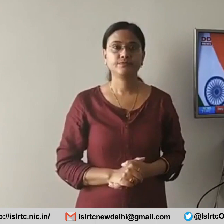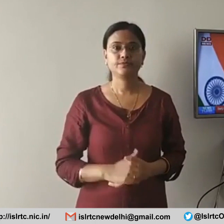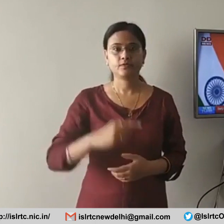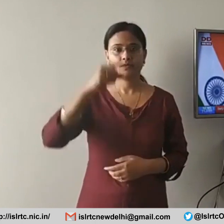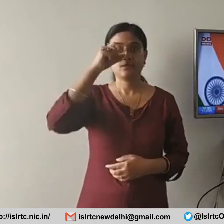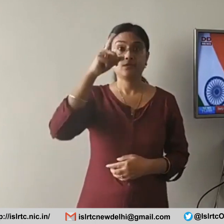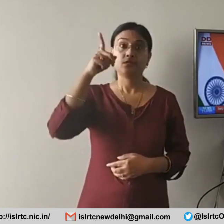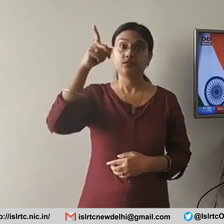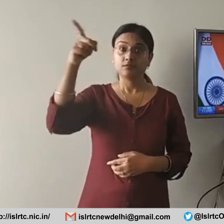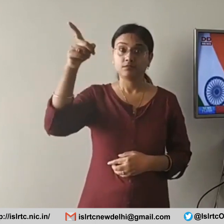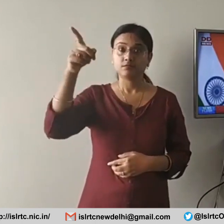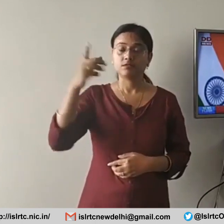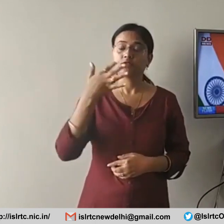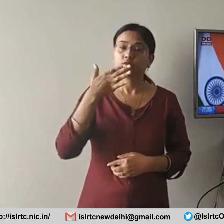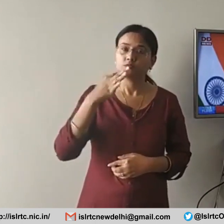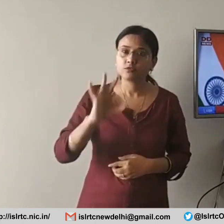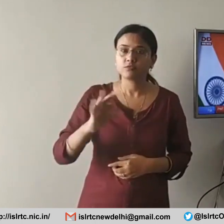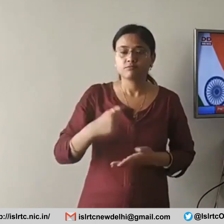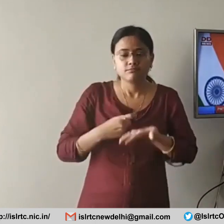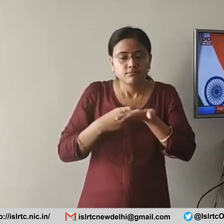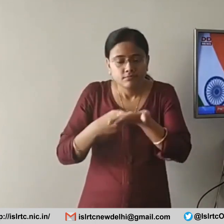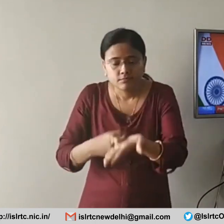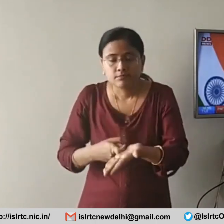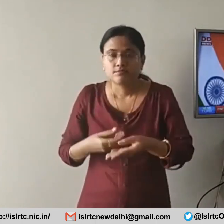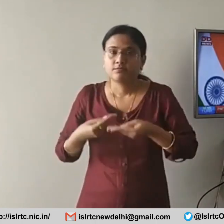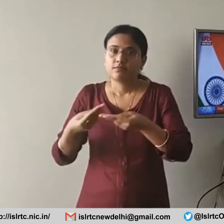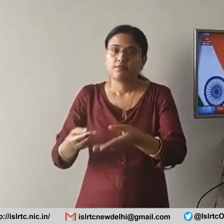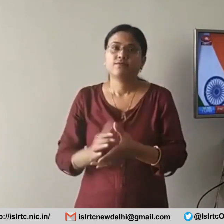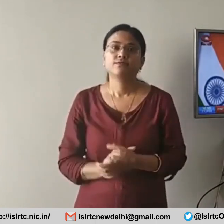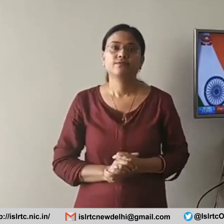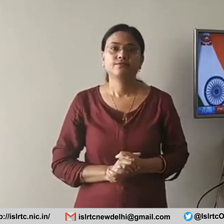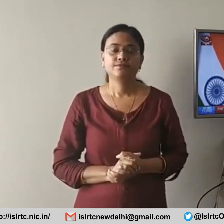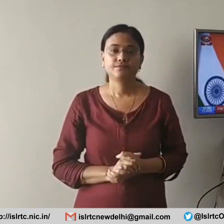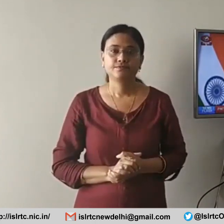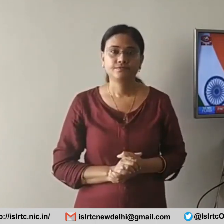बाबा साहब को सच्ची श्रद्धांजलि है।